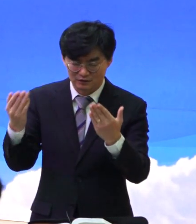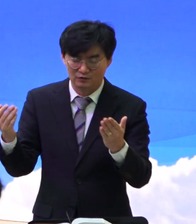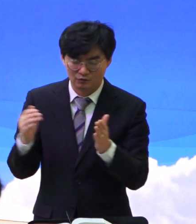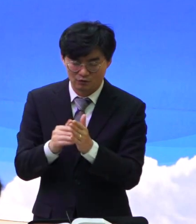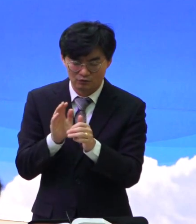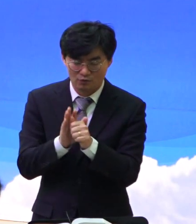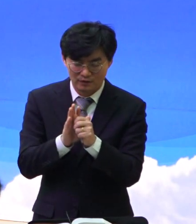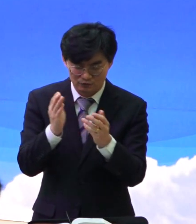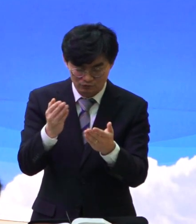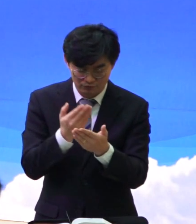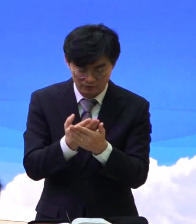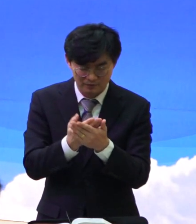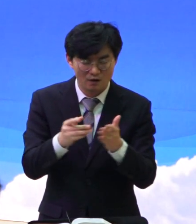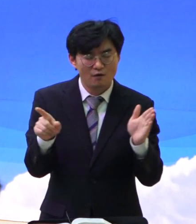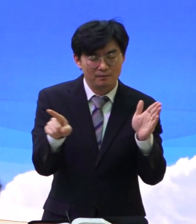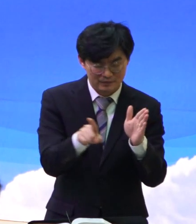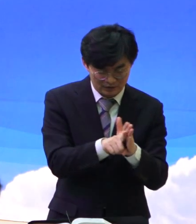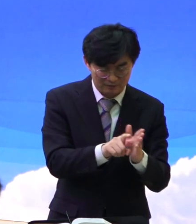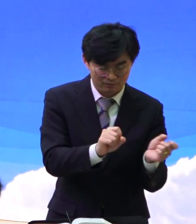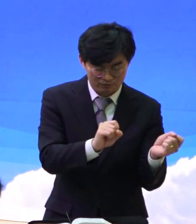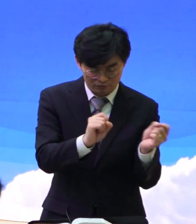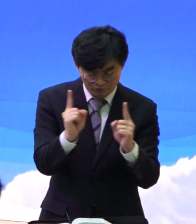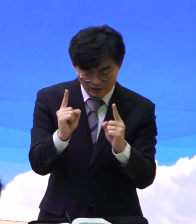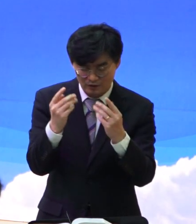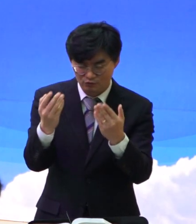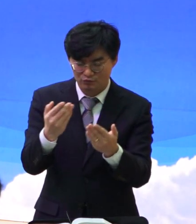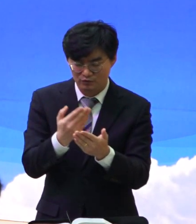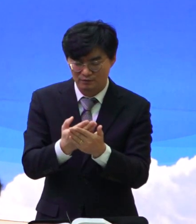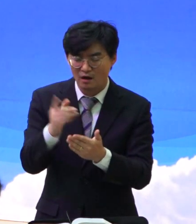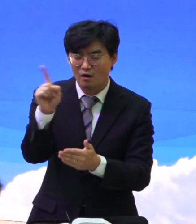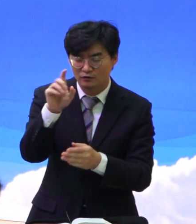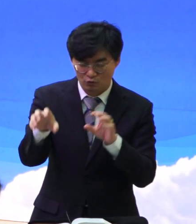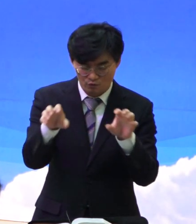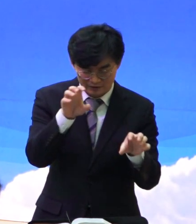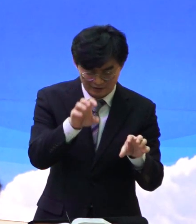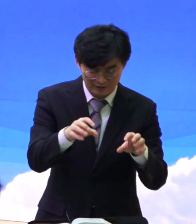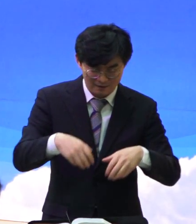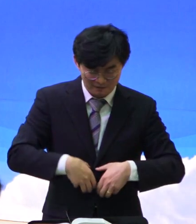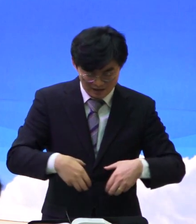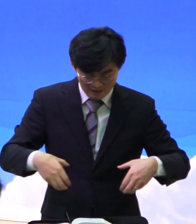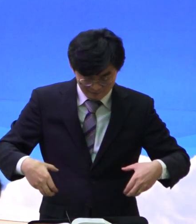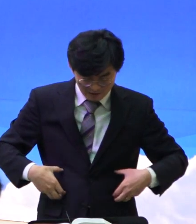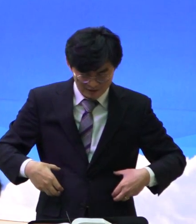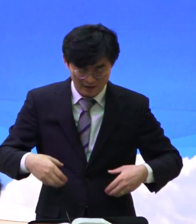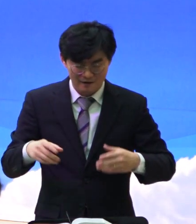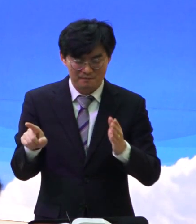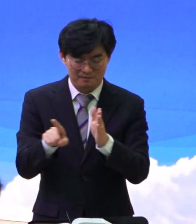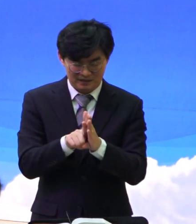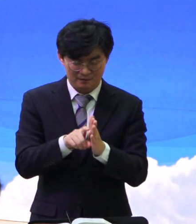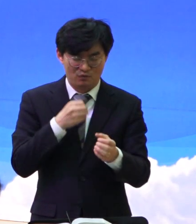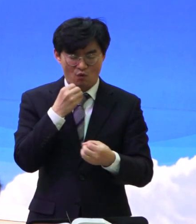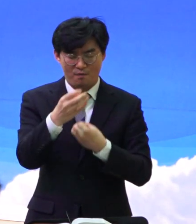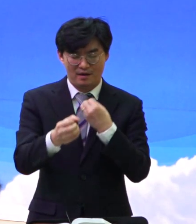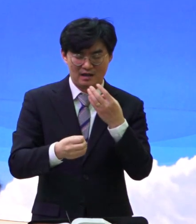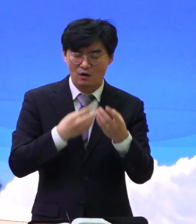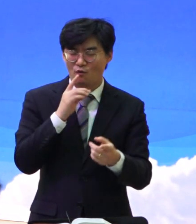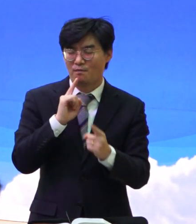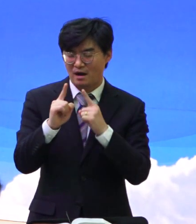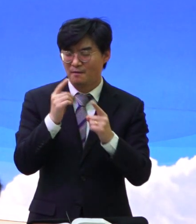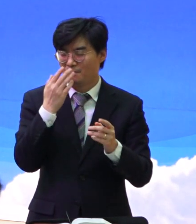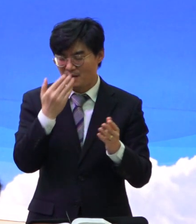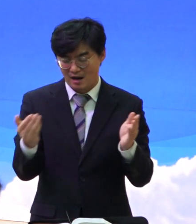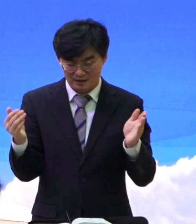주시옵소서. 신앙이 회복되고 부흥케 하여 주셔서 어디에서나 담대하게 자신있게 믿음을 말하며 하나님의 말씀을 말하며 살아가는